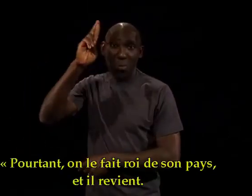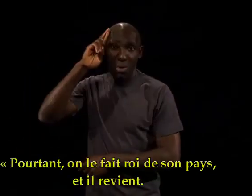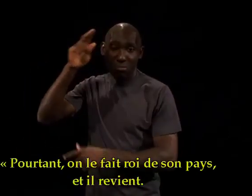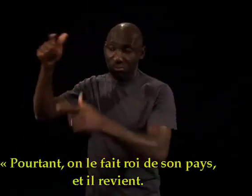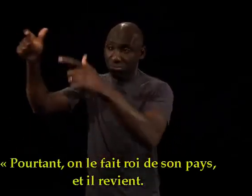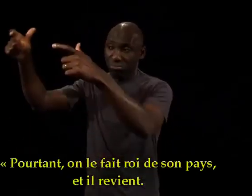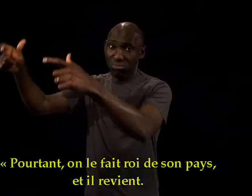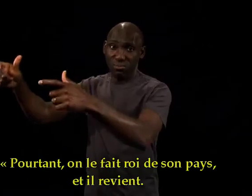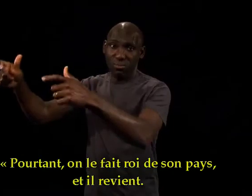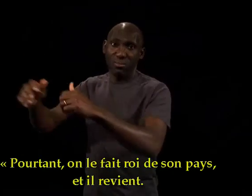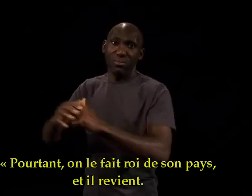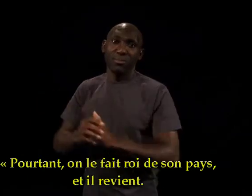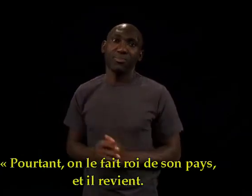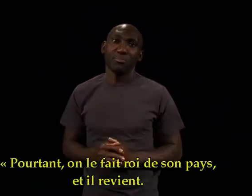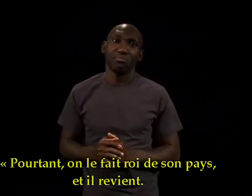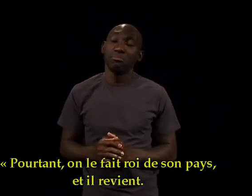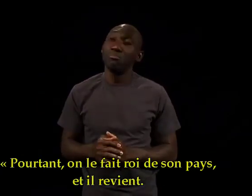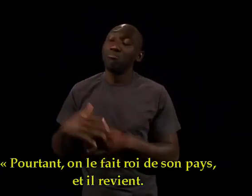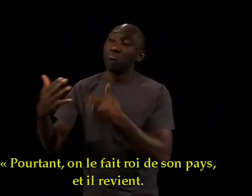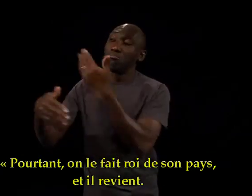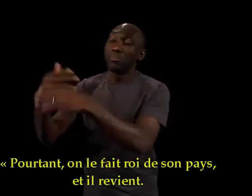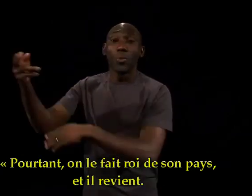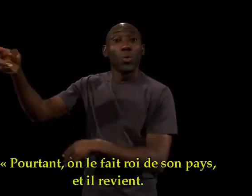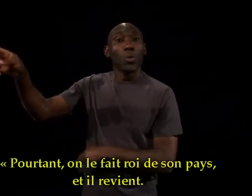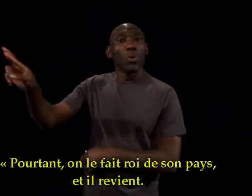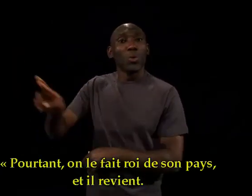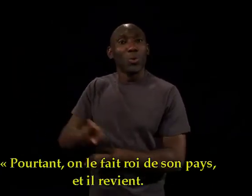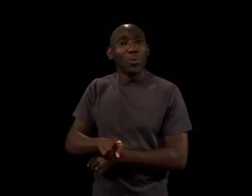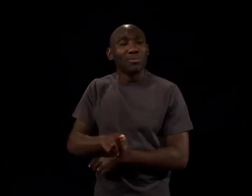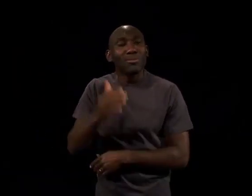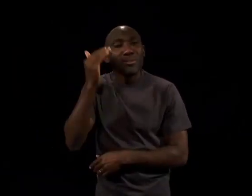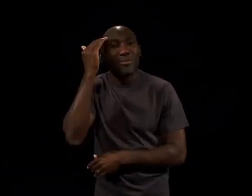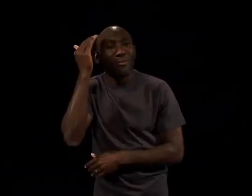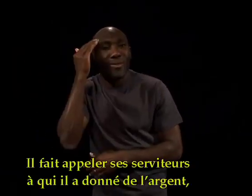Pourtant, on le fait roi de son pays, et il revient.